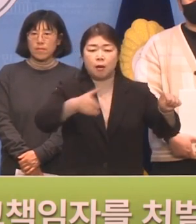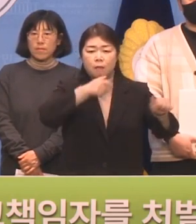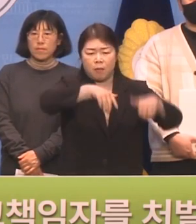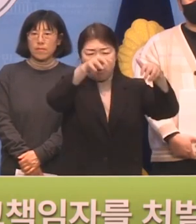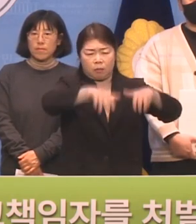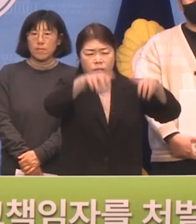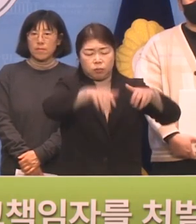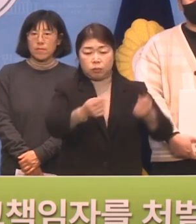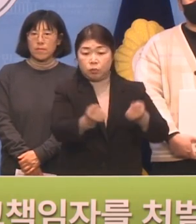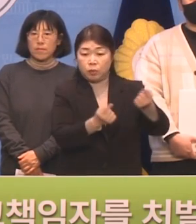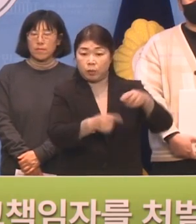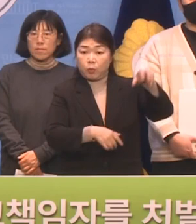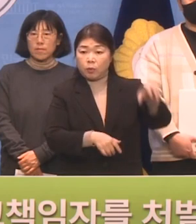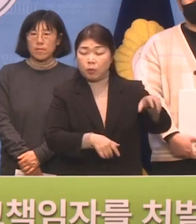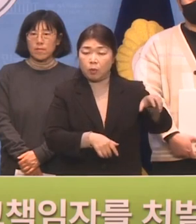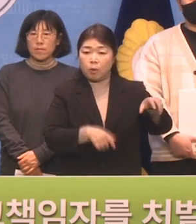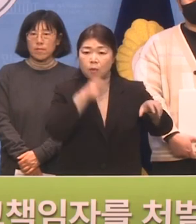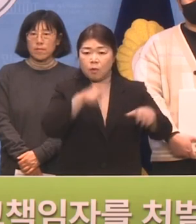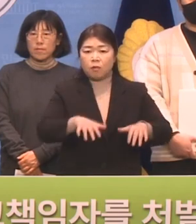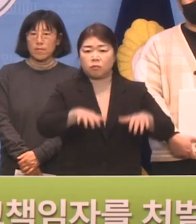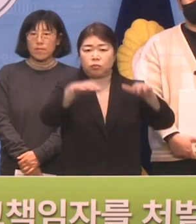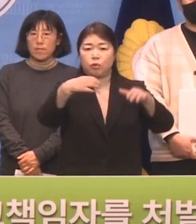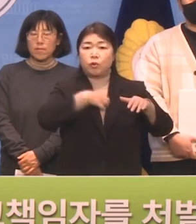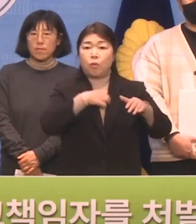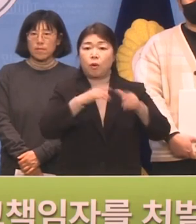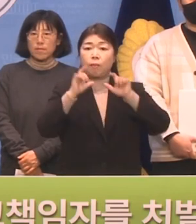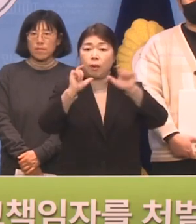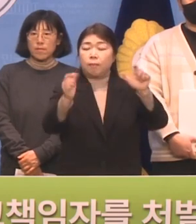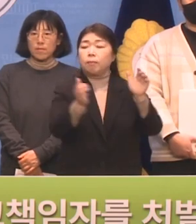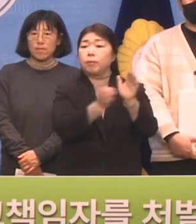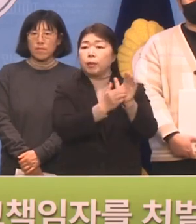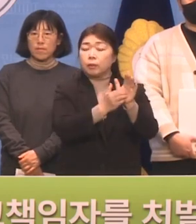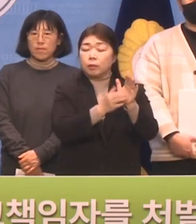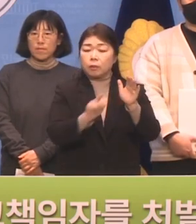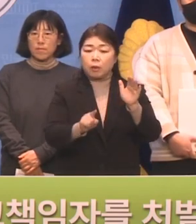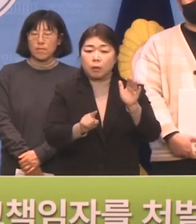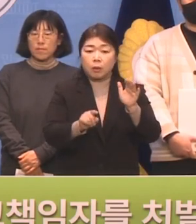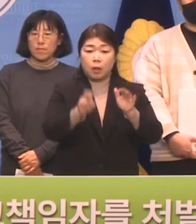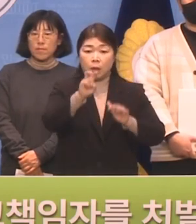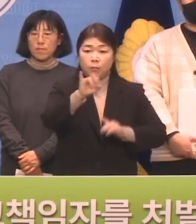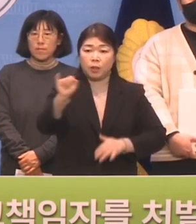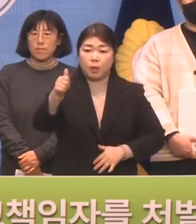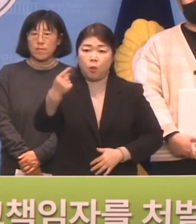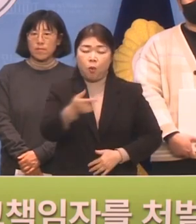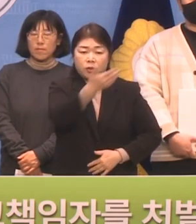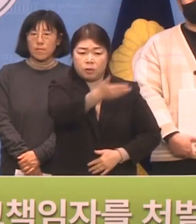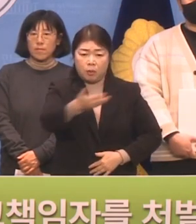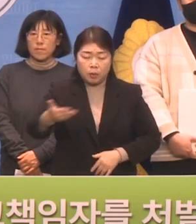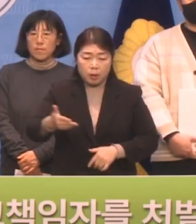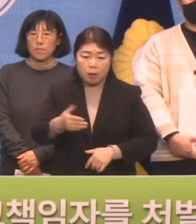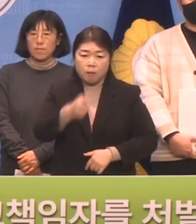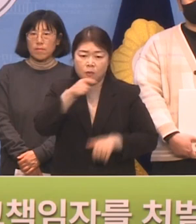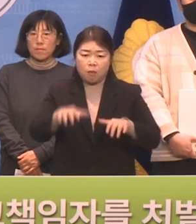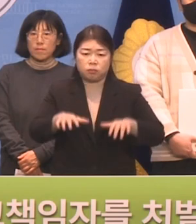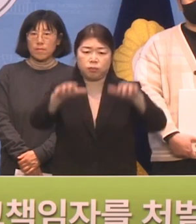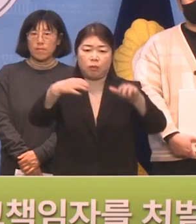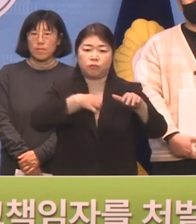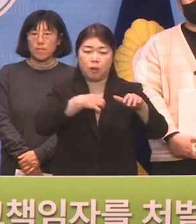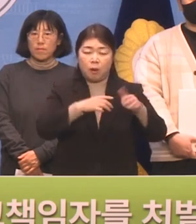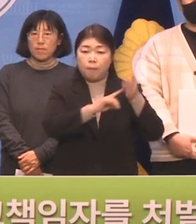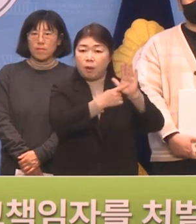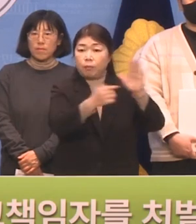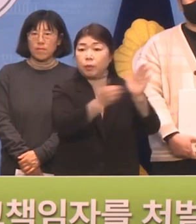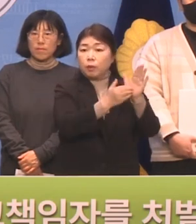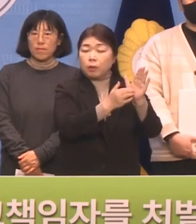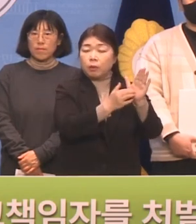통제소에서는 홍수 경보를 발령을 했습니다. 미호천에 홍수 경보를 발령을 했고요. 그리고 6시